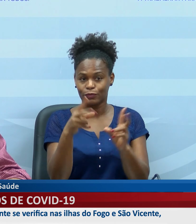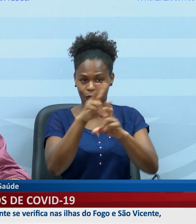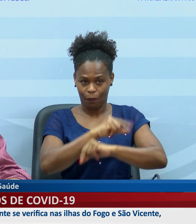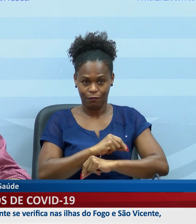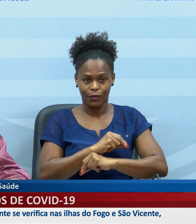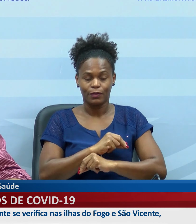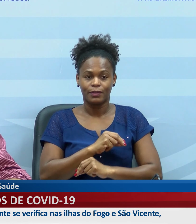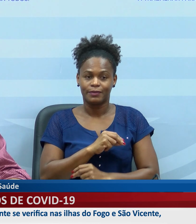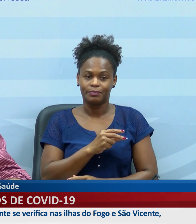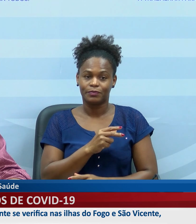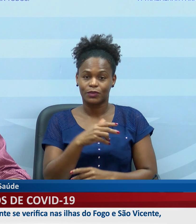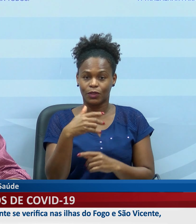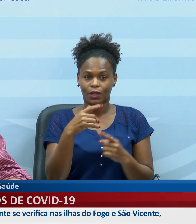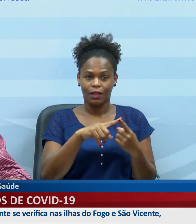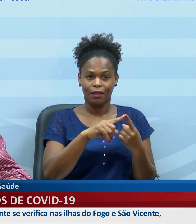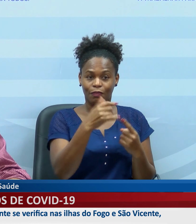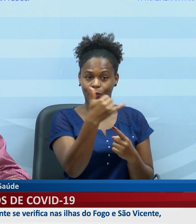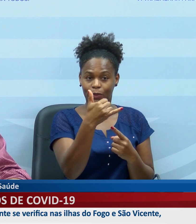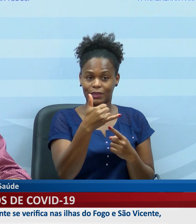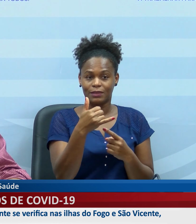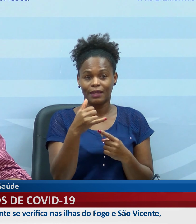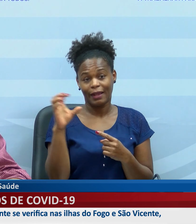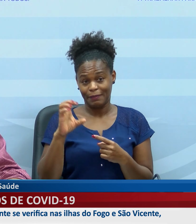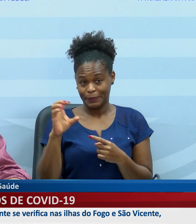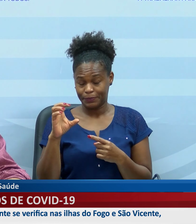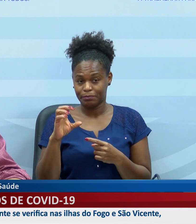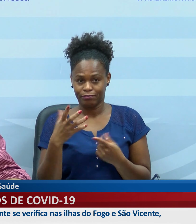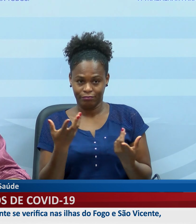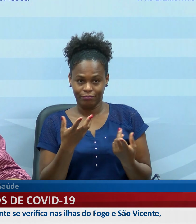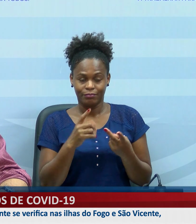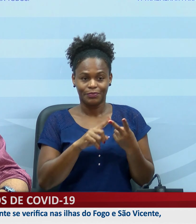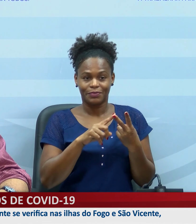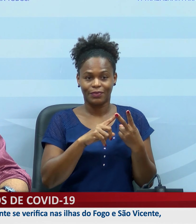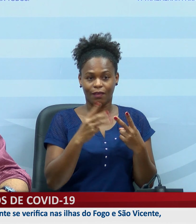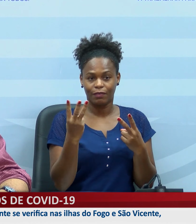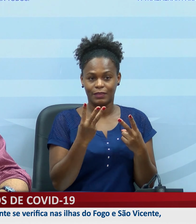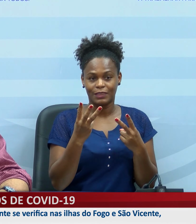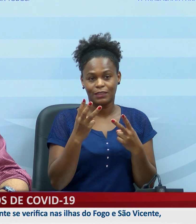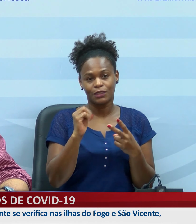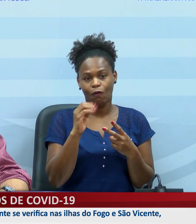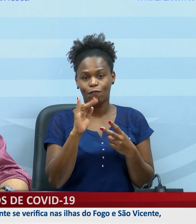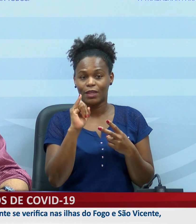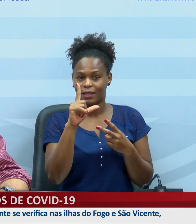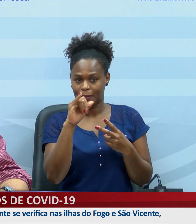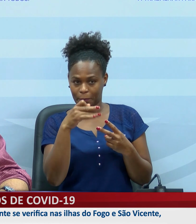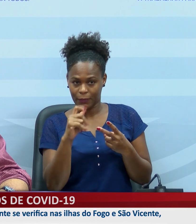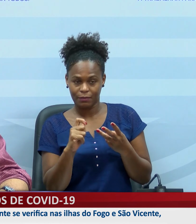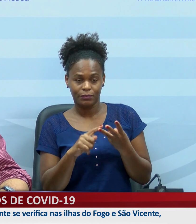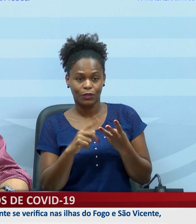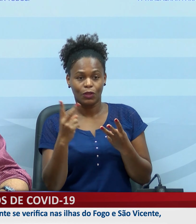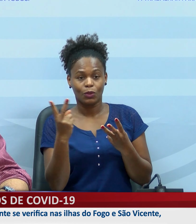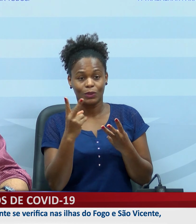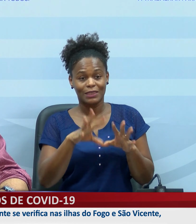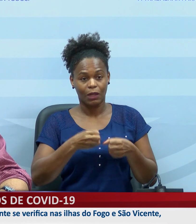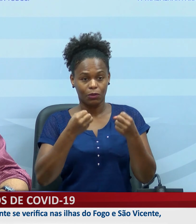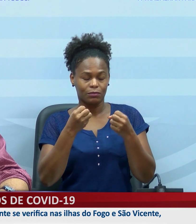novos, 2 para São Miguel, para o Conselho de São Miguel, 3 em São Filipe, 2 em Ribeira Grande de